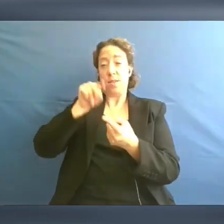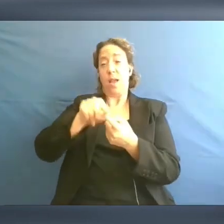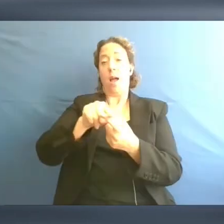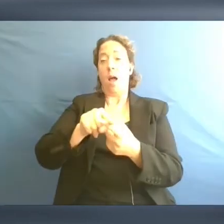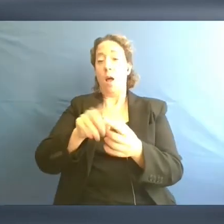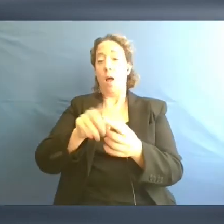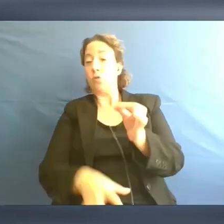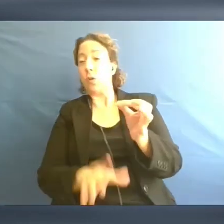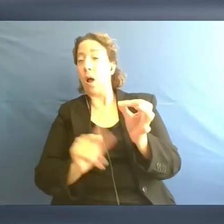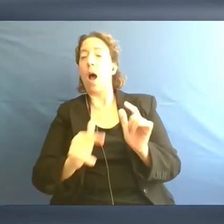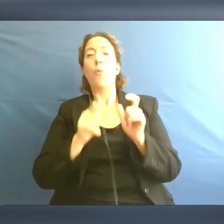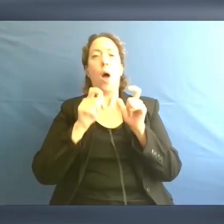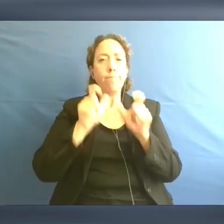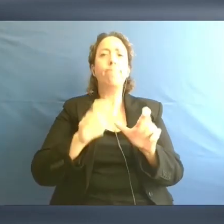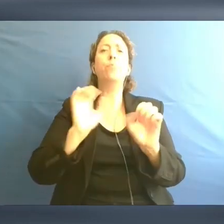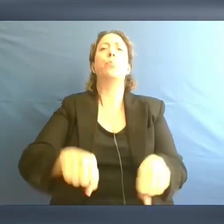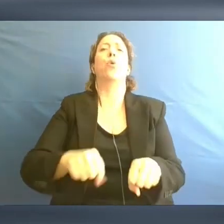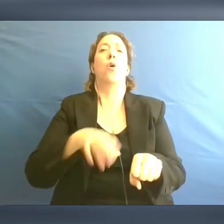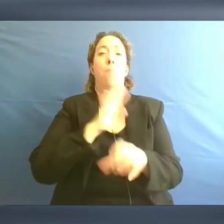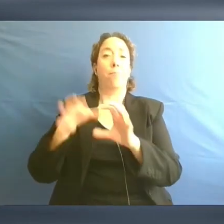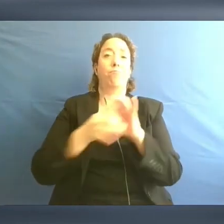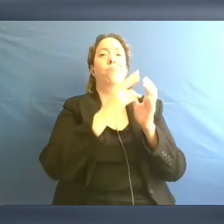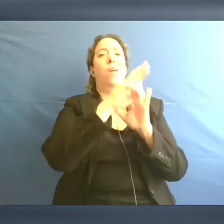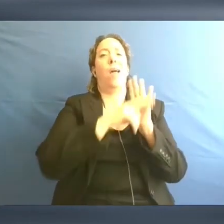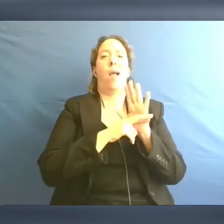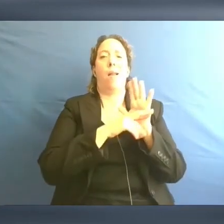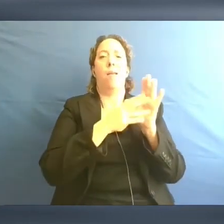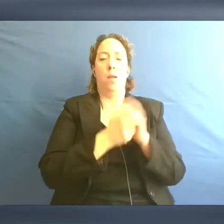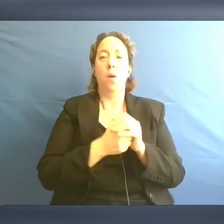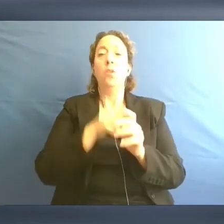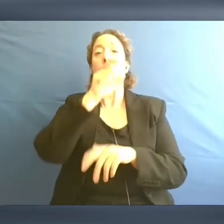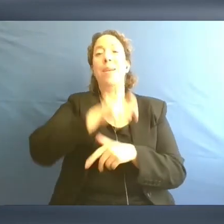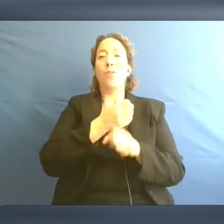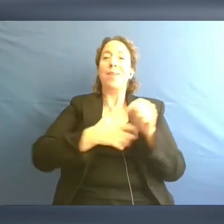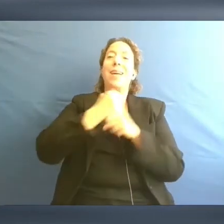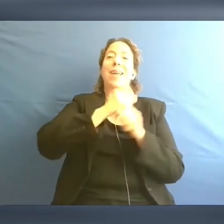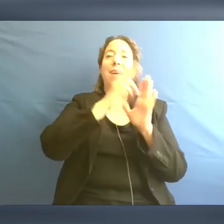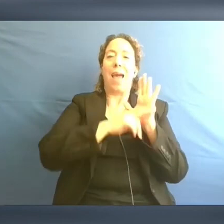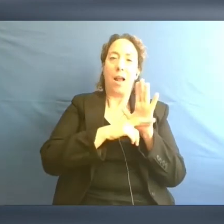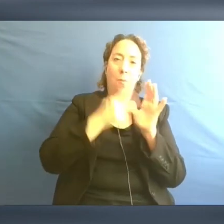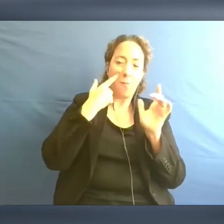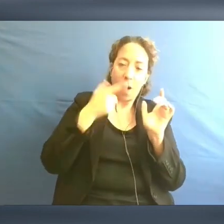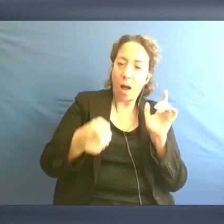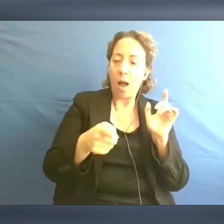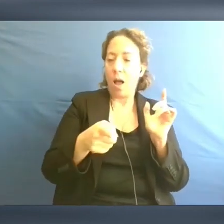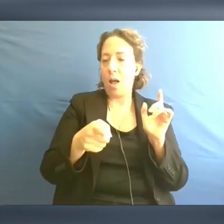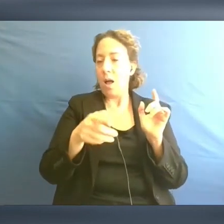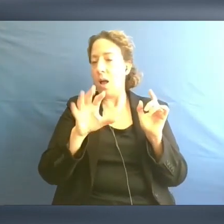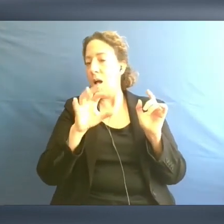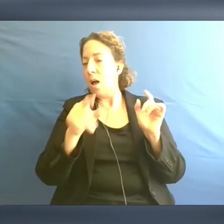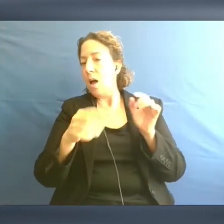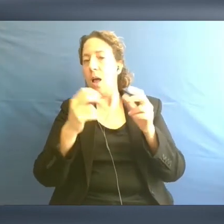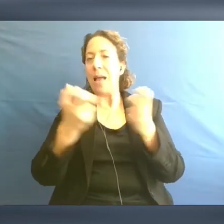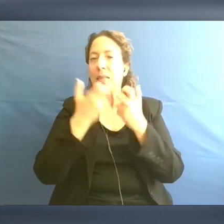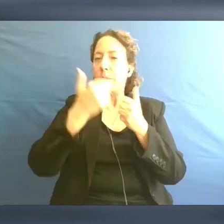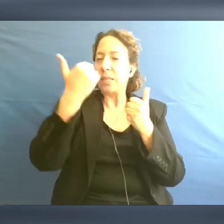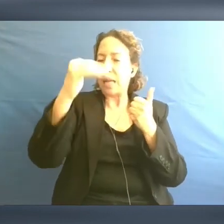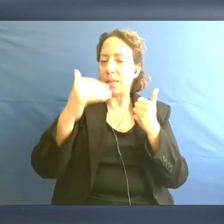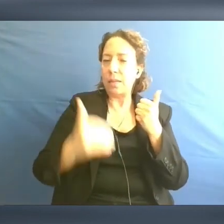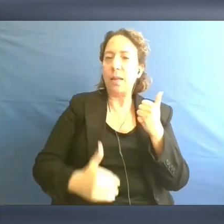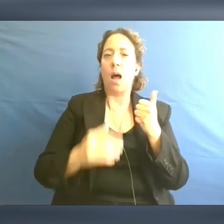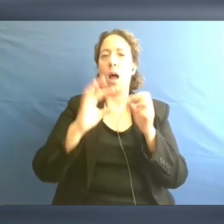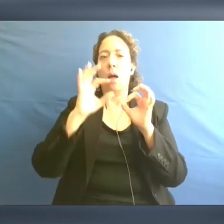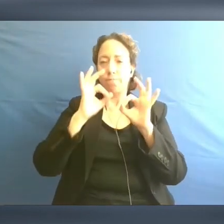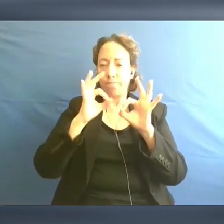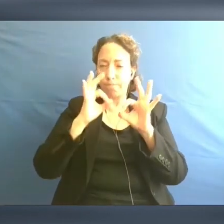qui est livré avec la règle. Et pour les auteurs de règles, ça va permettre de vérifier et de discuter de la pertinence des exemples de manière là aussi